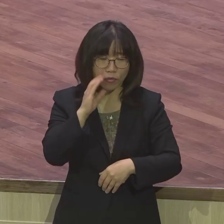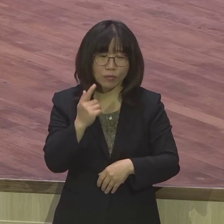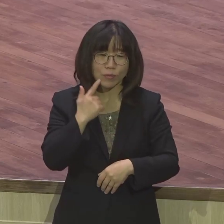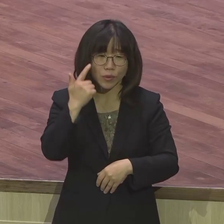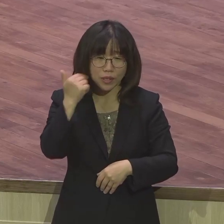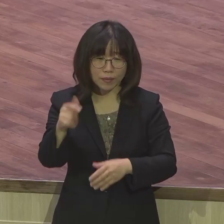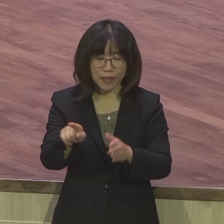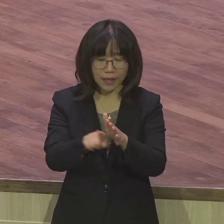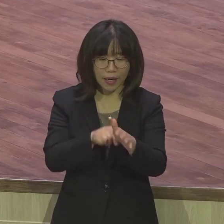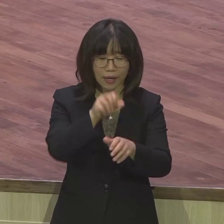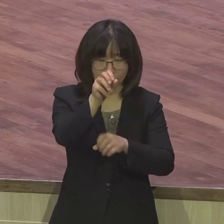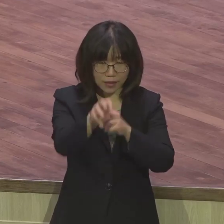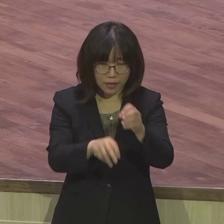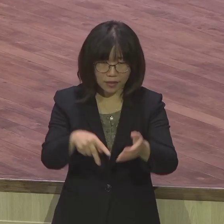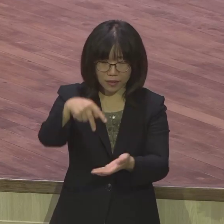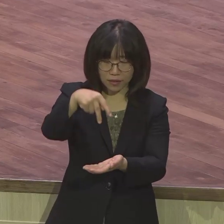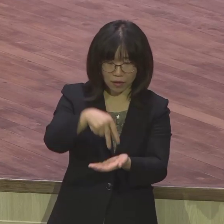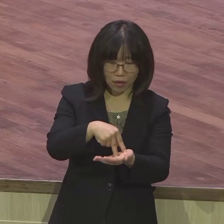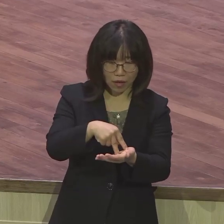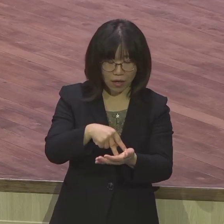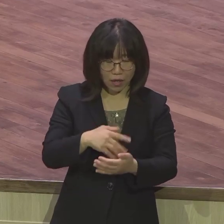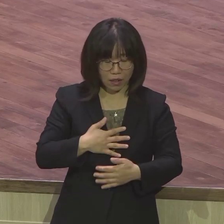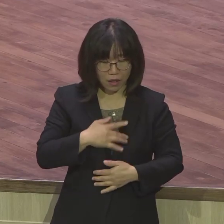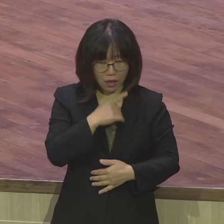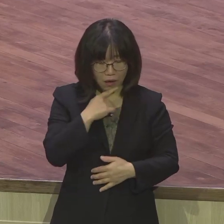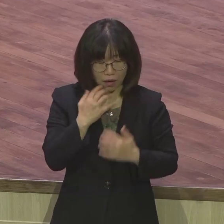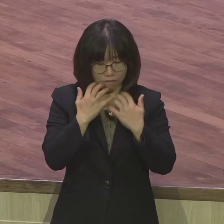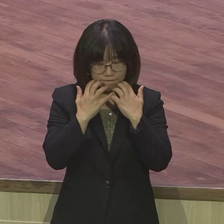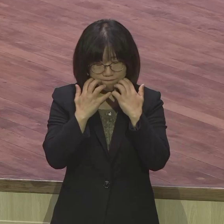하는데 내가 얼굴을 못 들었잖아요.